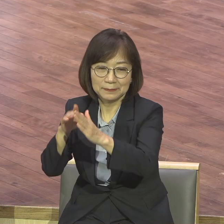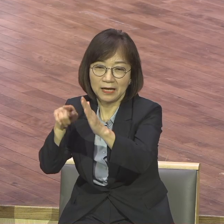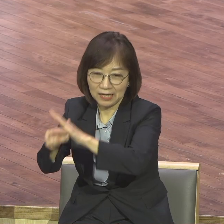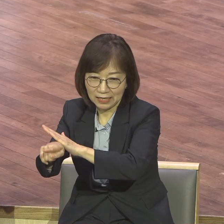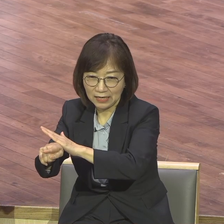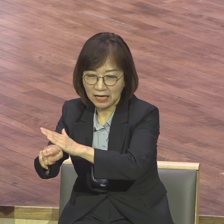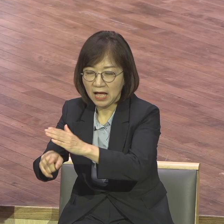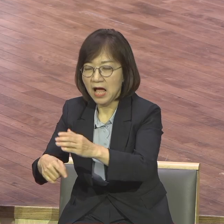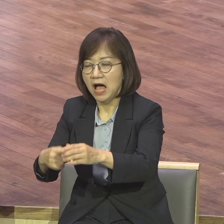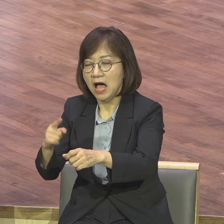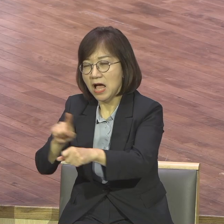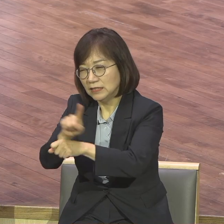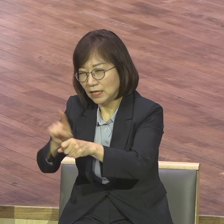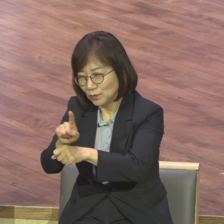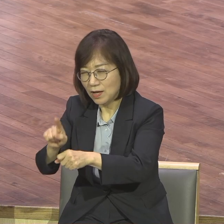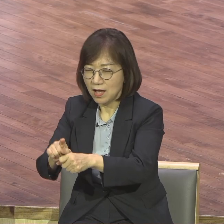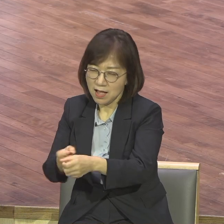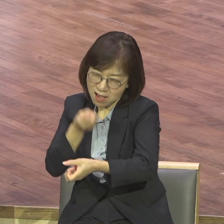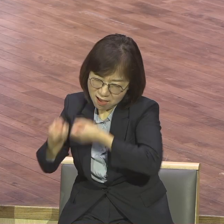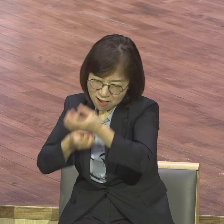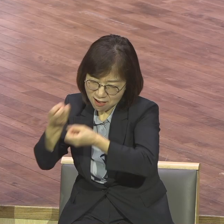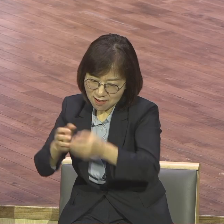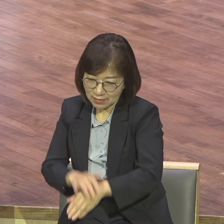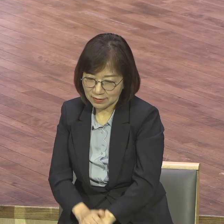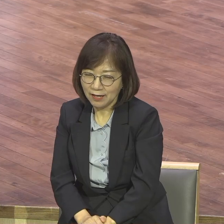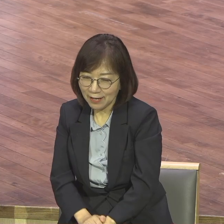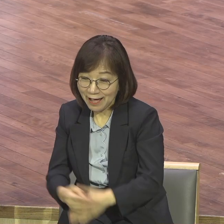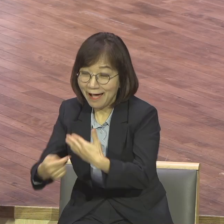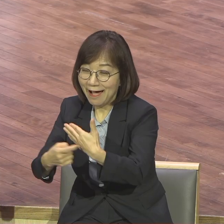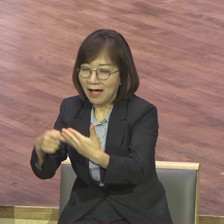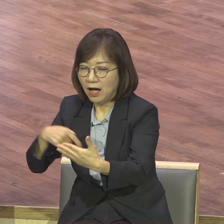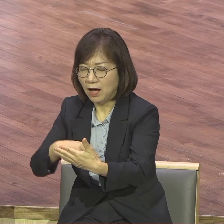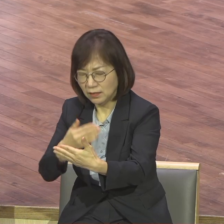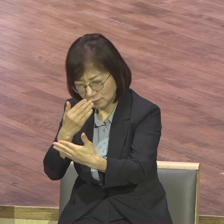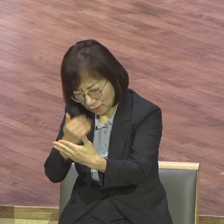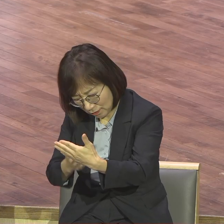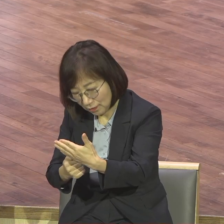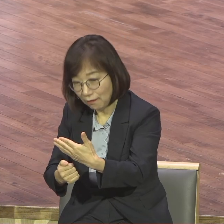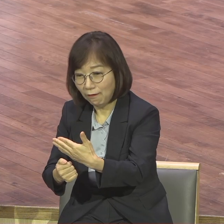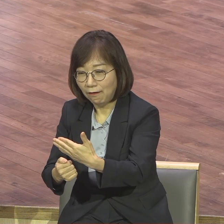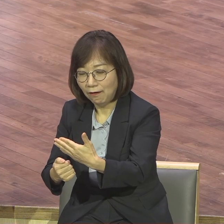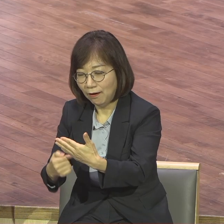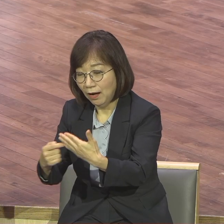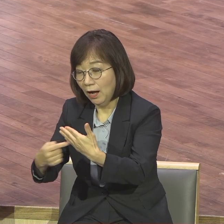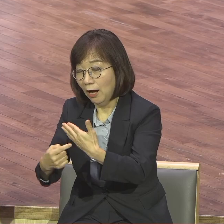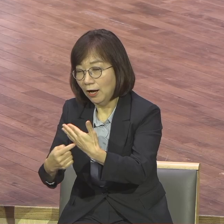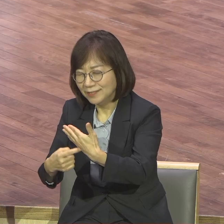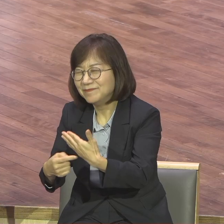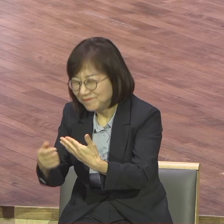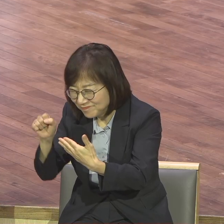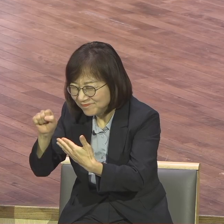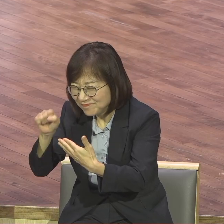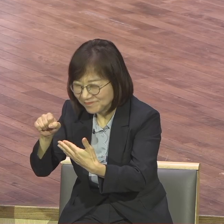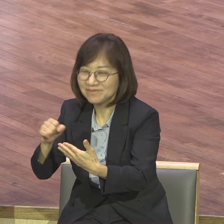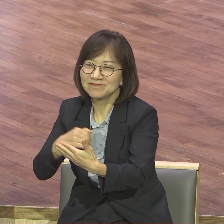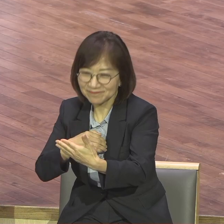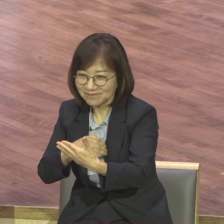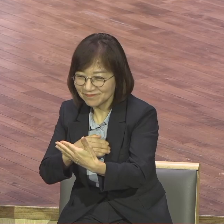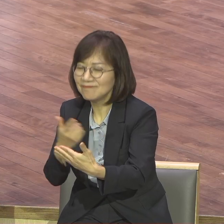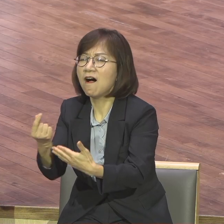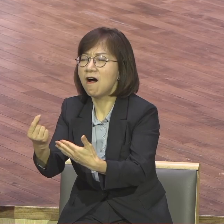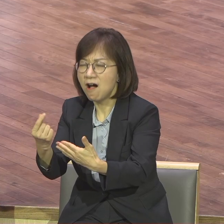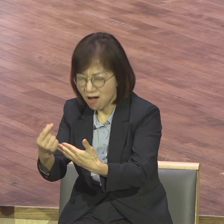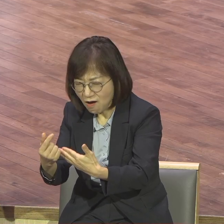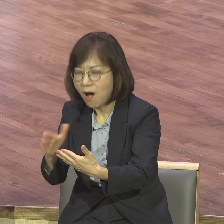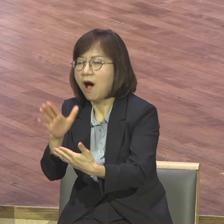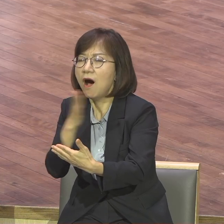하는 소리를 막 오만 말을 다 하는데 그거를 사실 전도사님이랑 무슨 관계 있어요 그게. 그거를 다